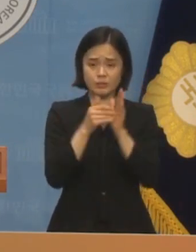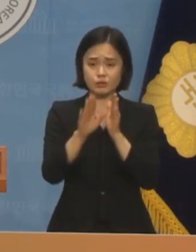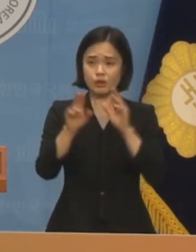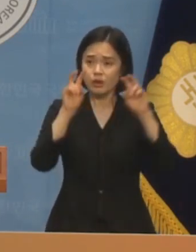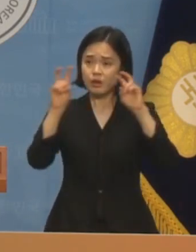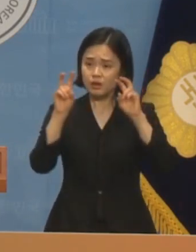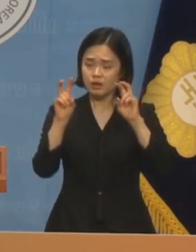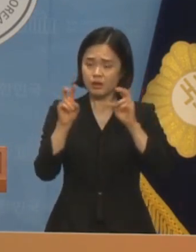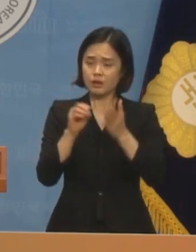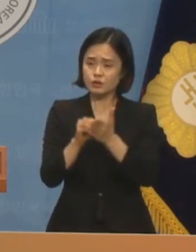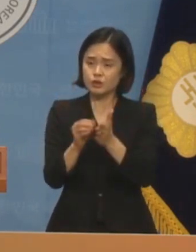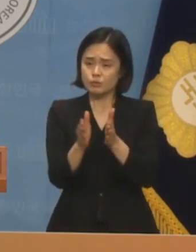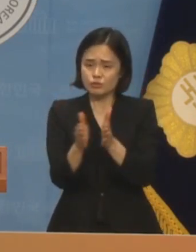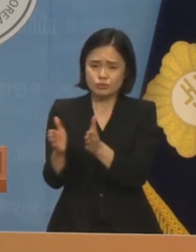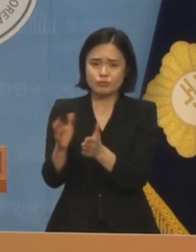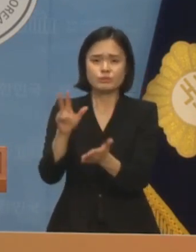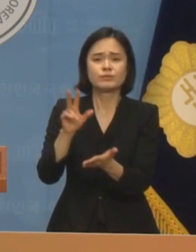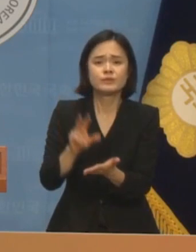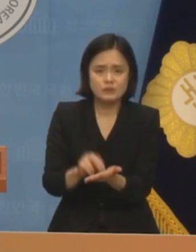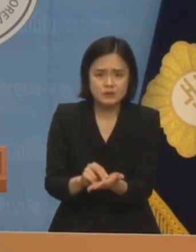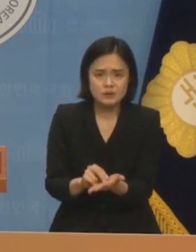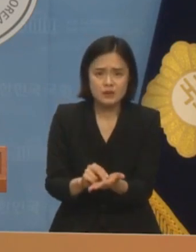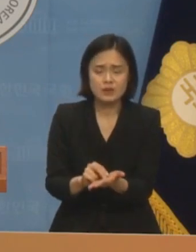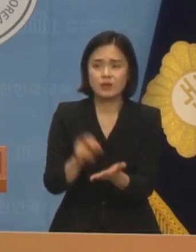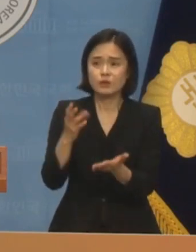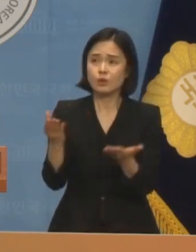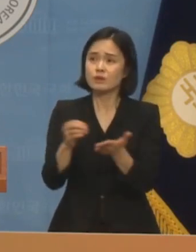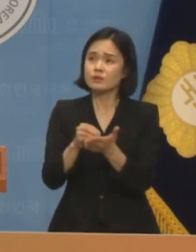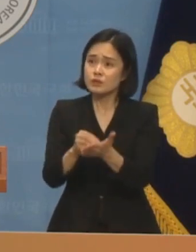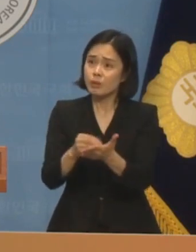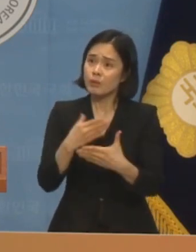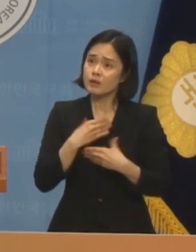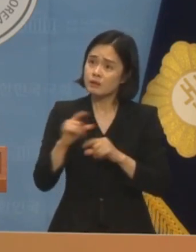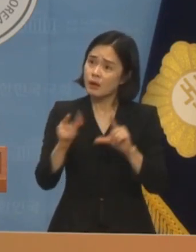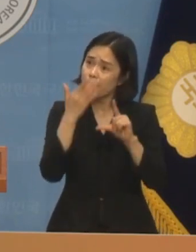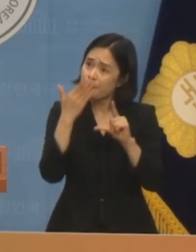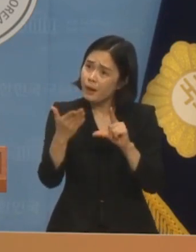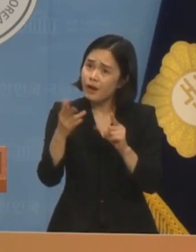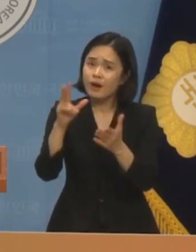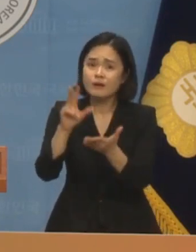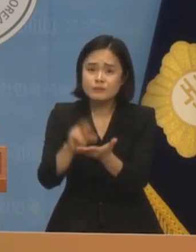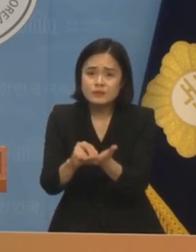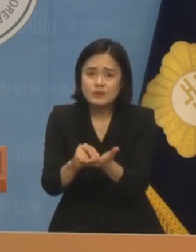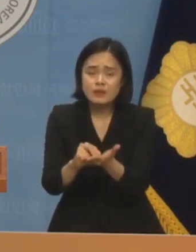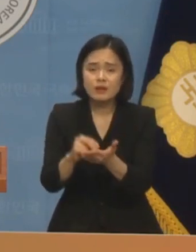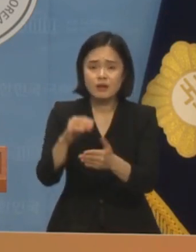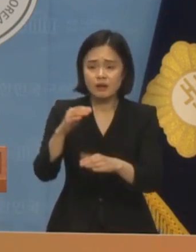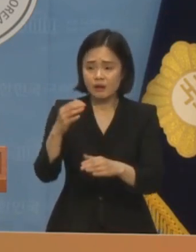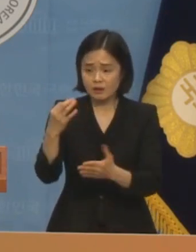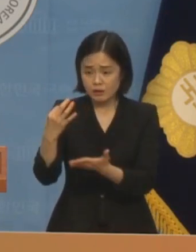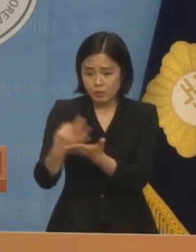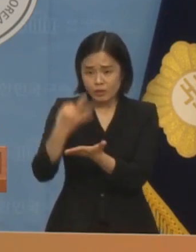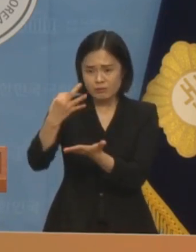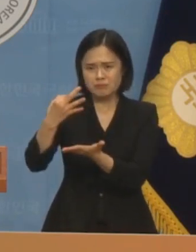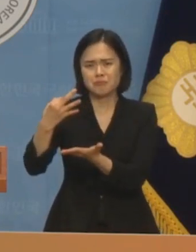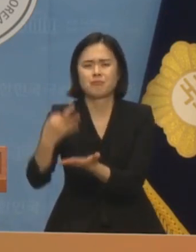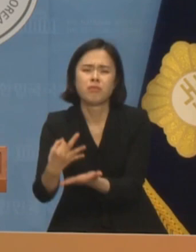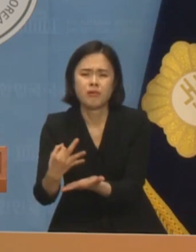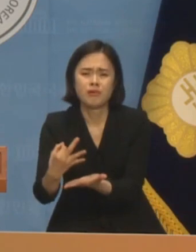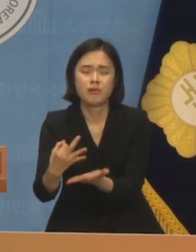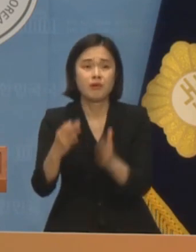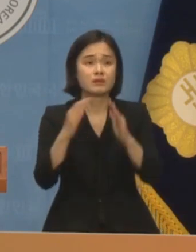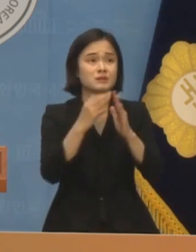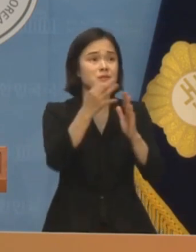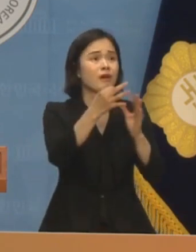취업 후 고용 안정에 관한 문제, 낮은 임금 상승률, 높은 주거 비용,